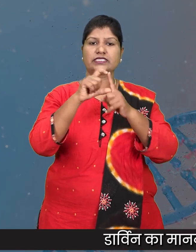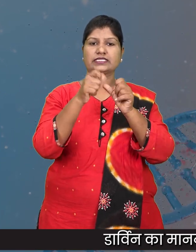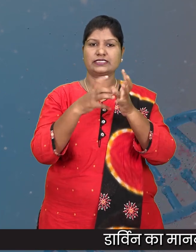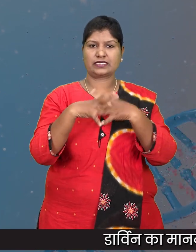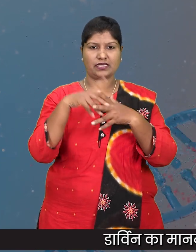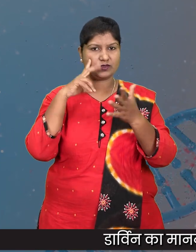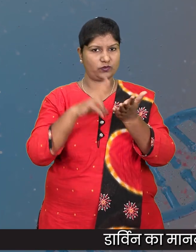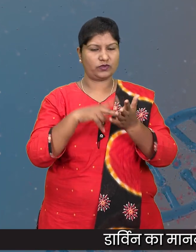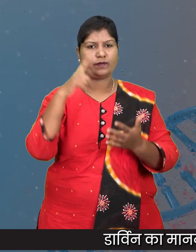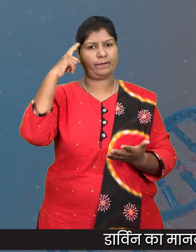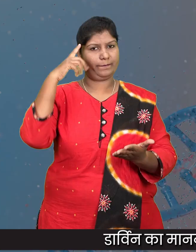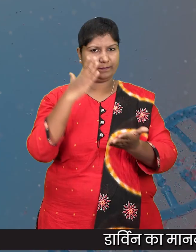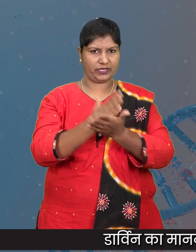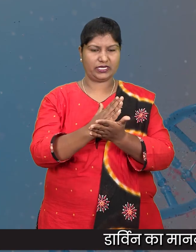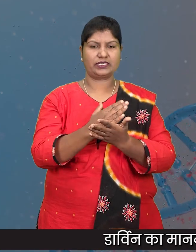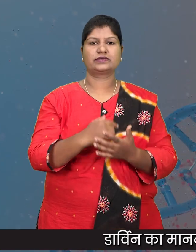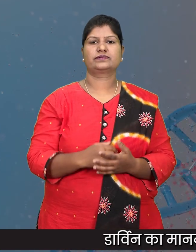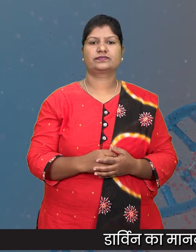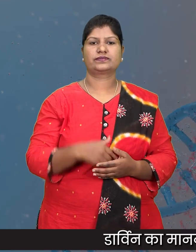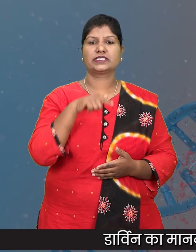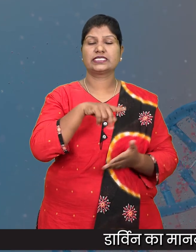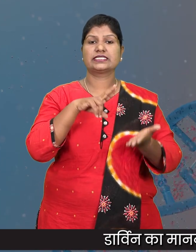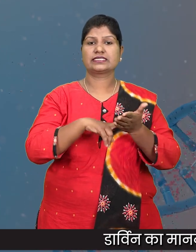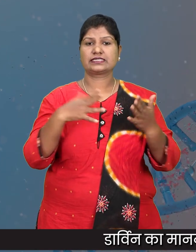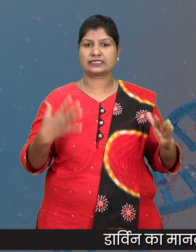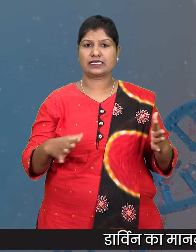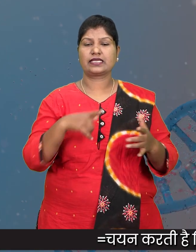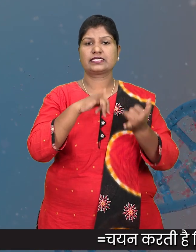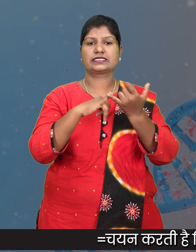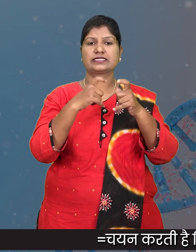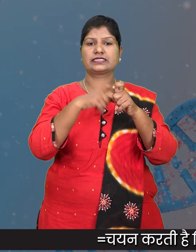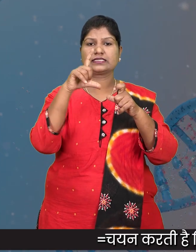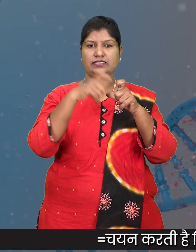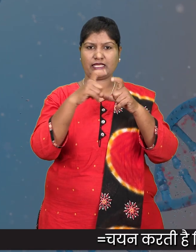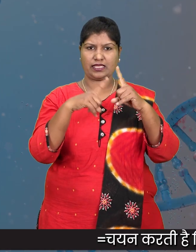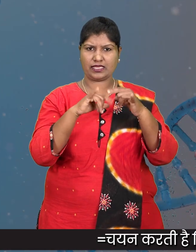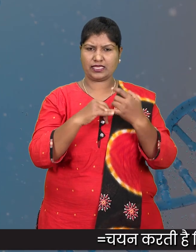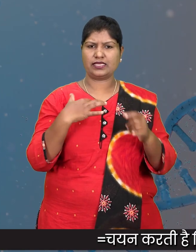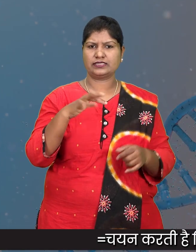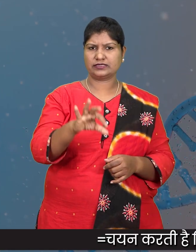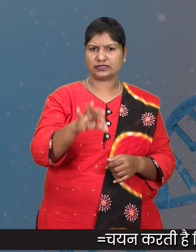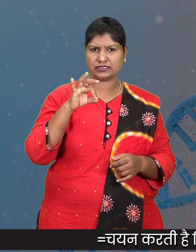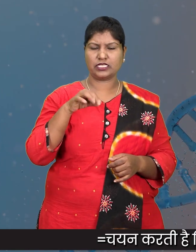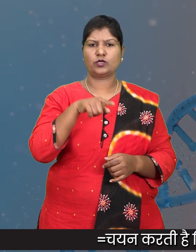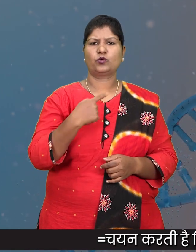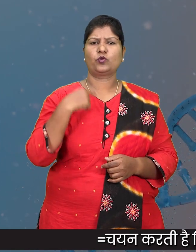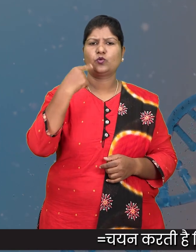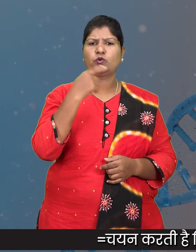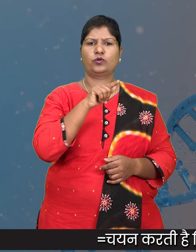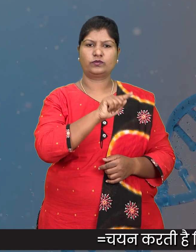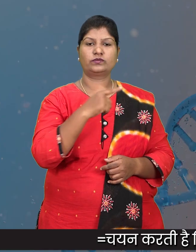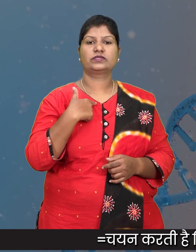डार्विन का मानना था कि प्रकृति केवल उन जीवों का चयन करती है जिनके पास